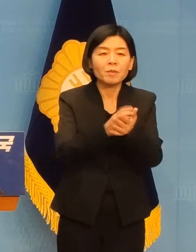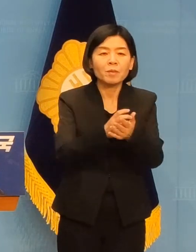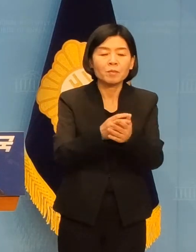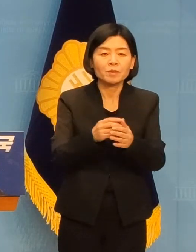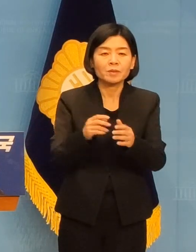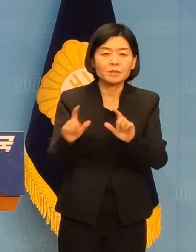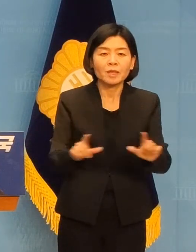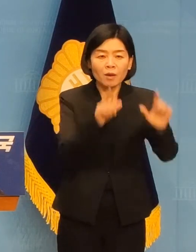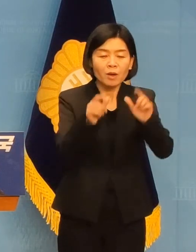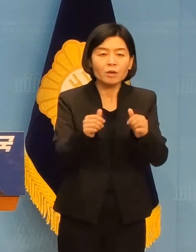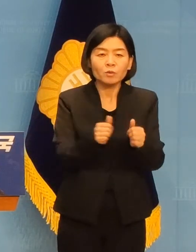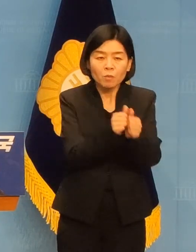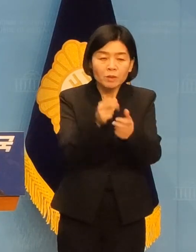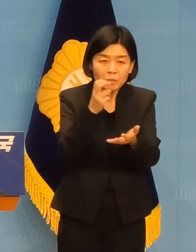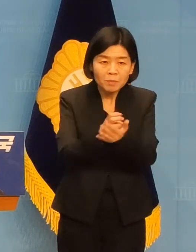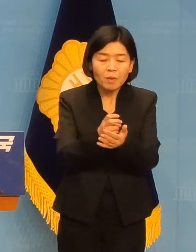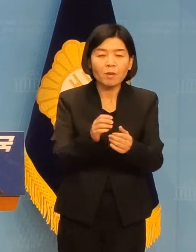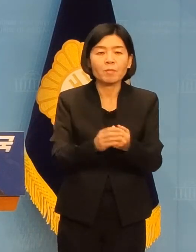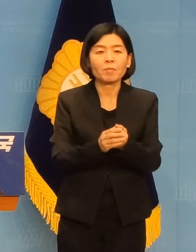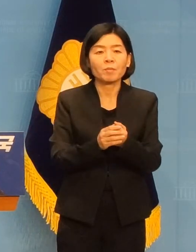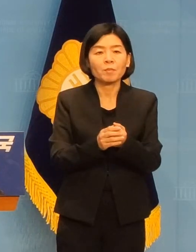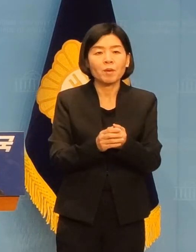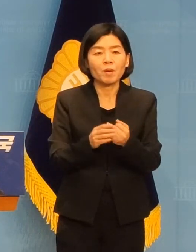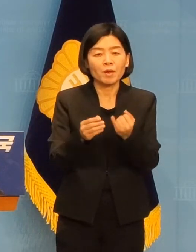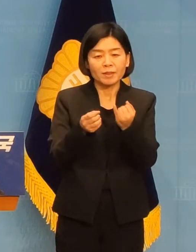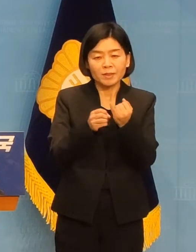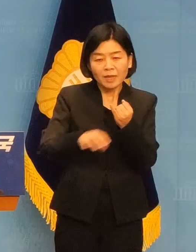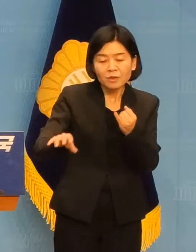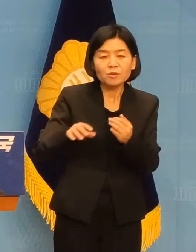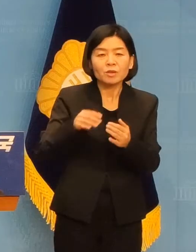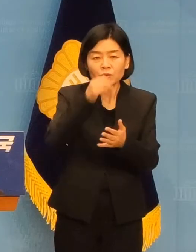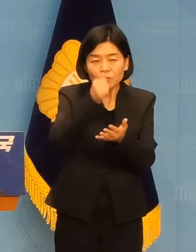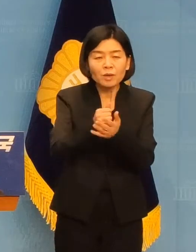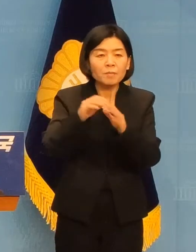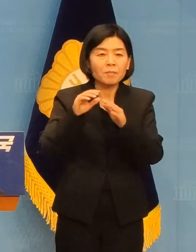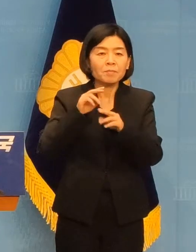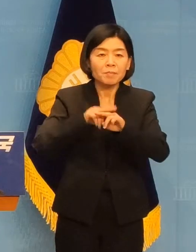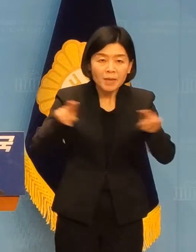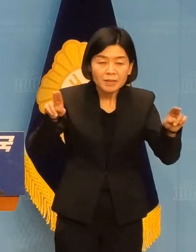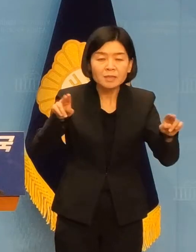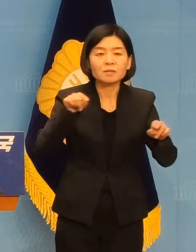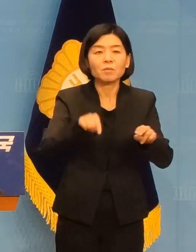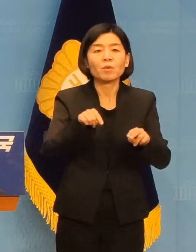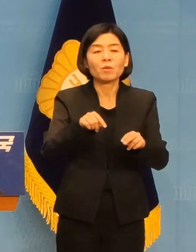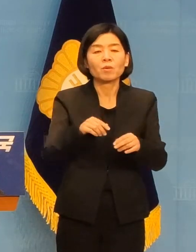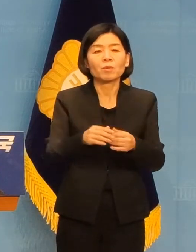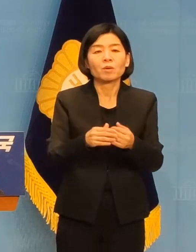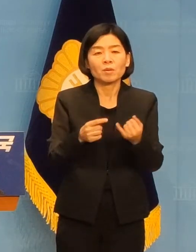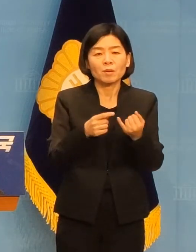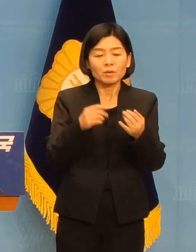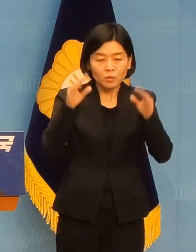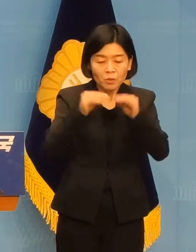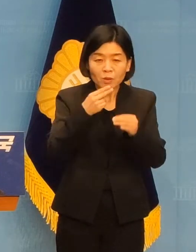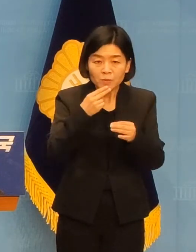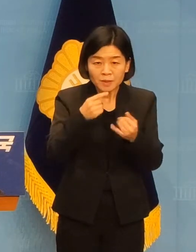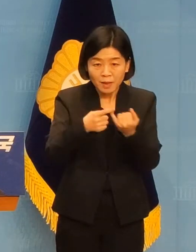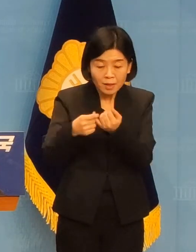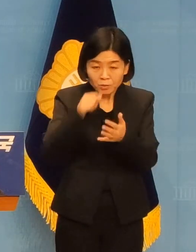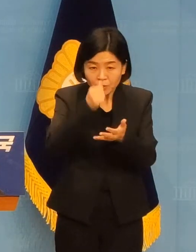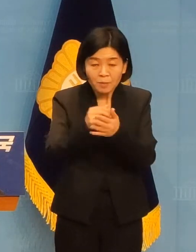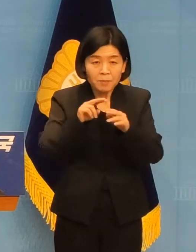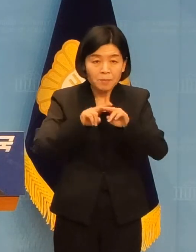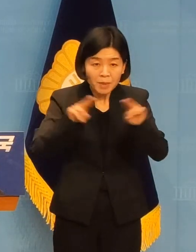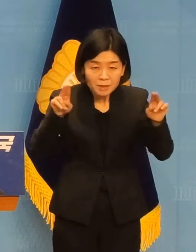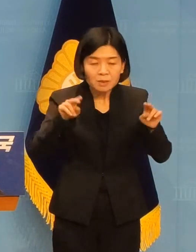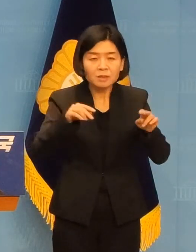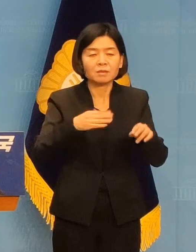따른 낙태죄 폐지, 비동의 간음죄 도입 등 이제는 더 이상 미룰 수 없습니다.